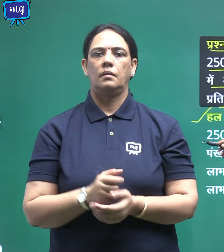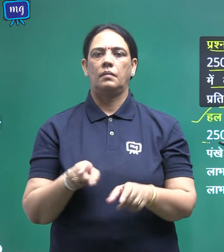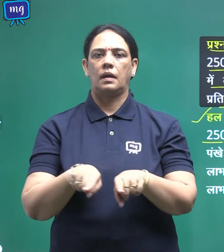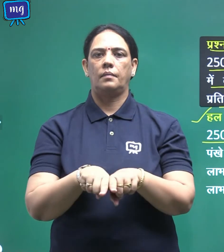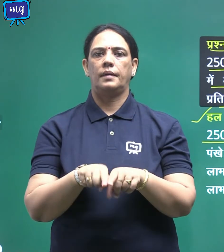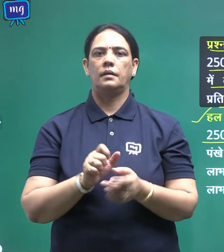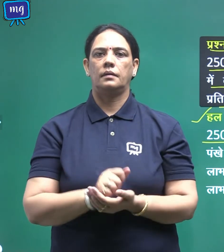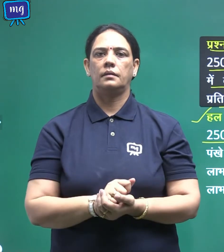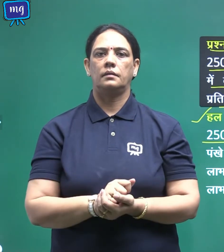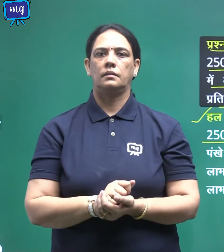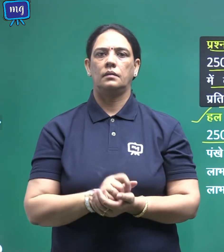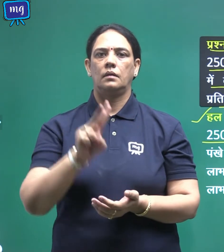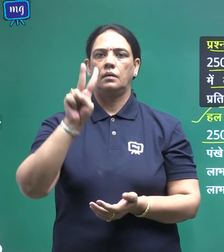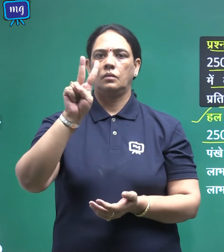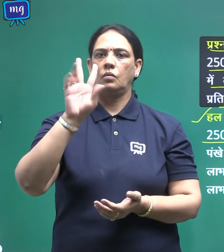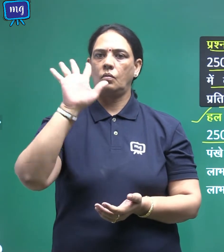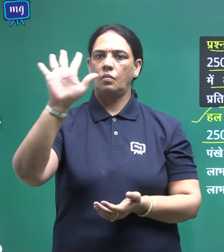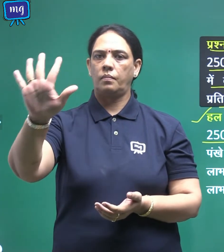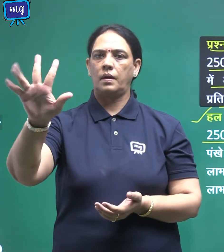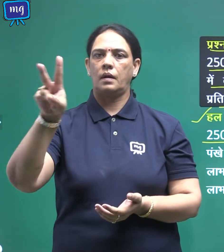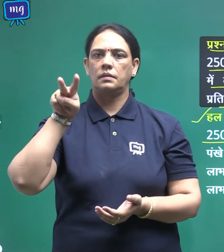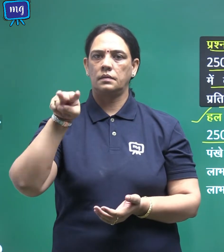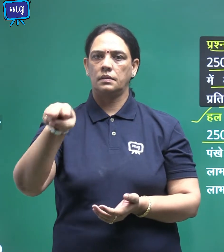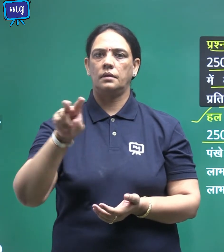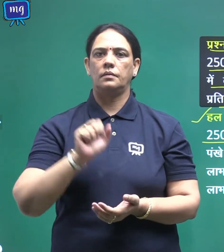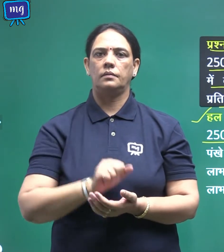बराबर 2500 रुपये,